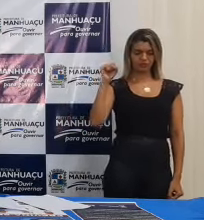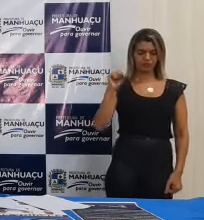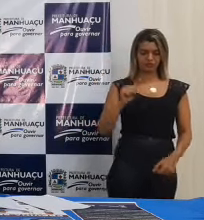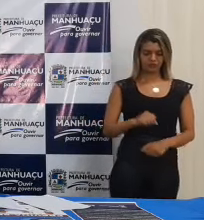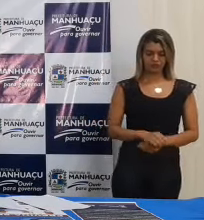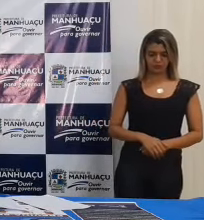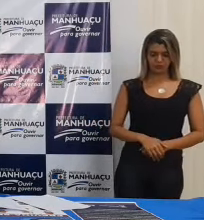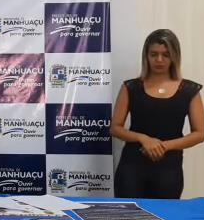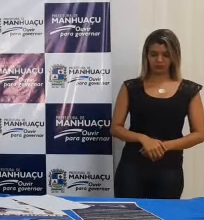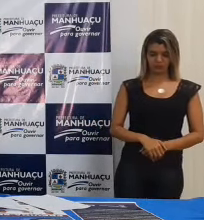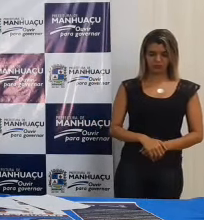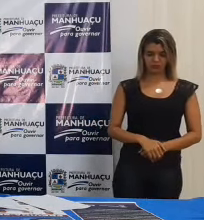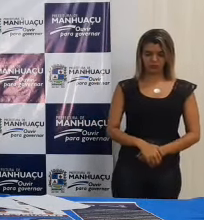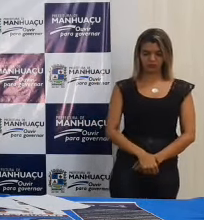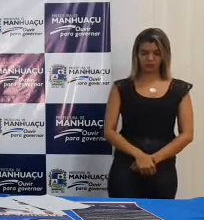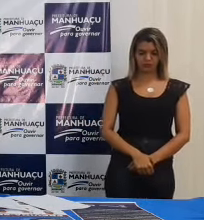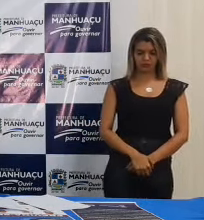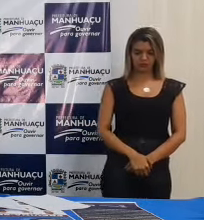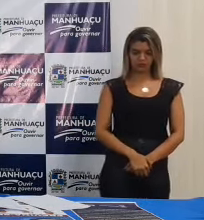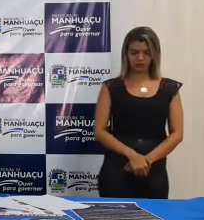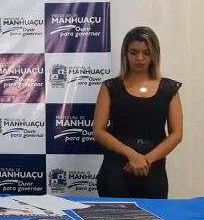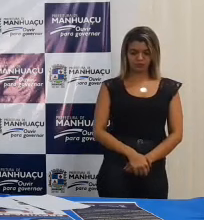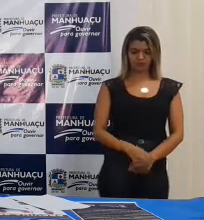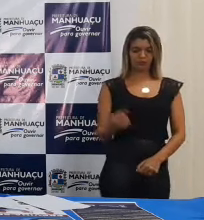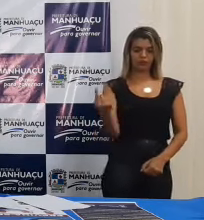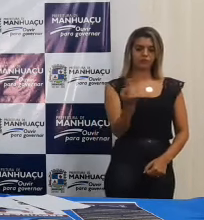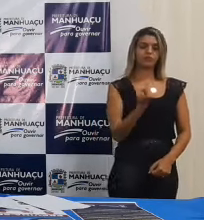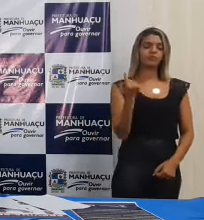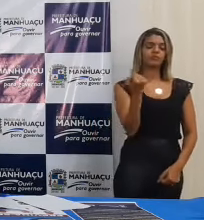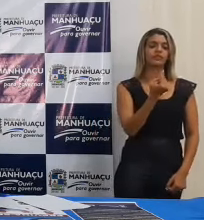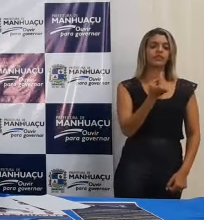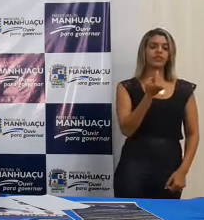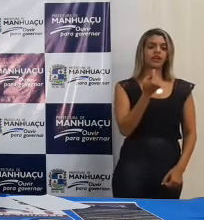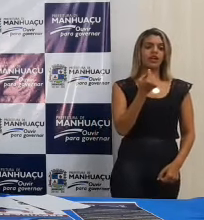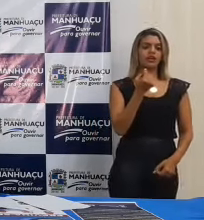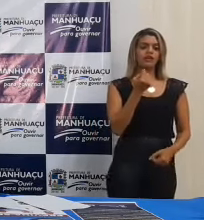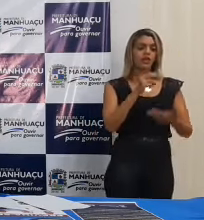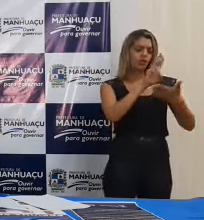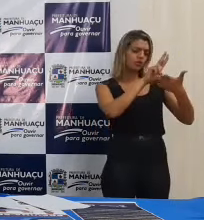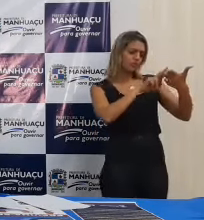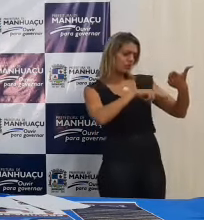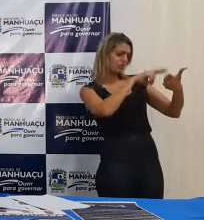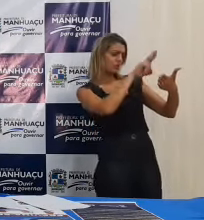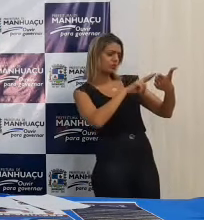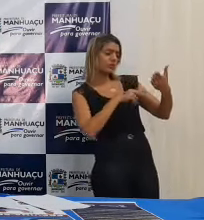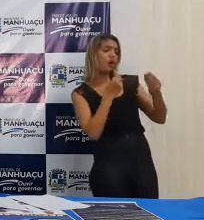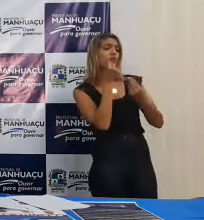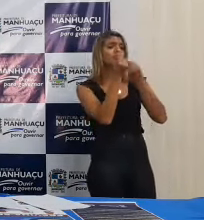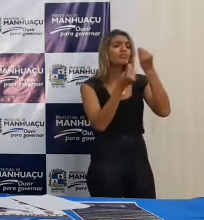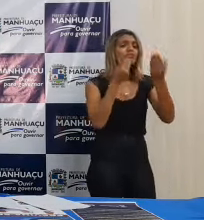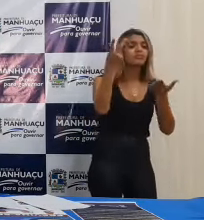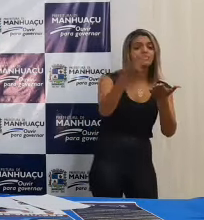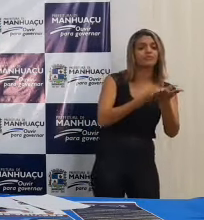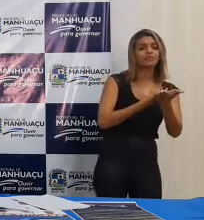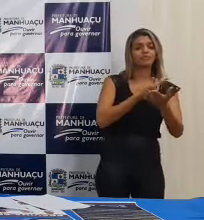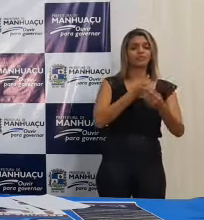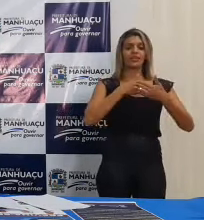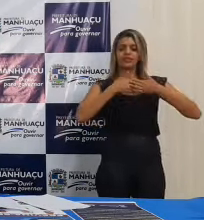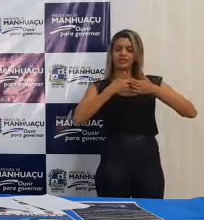feita. Desta forma, a gente vai poder fazer uma análise. O que aconteceu após a abertura e o que deverá ser